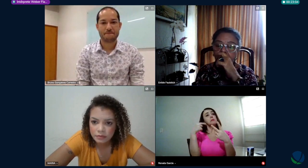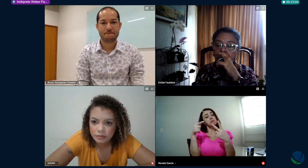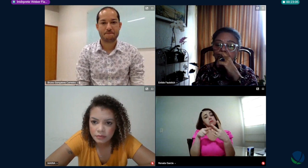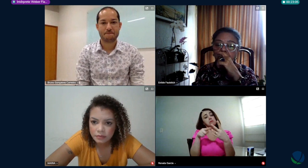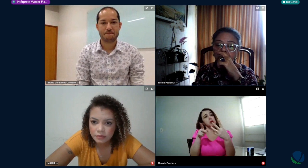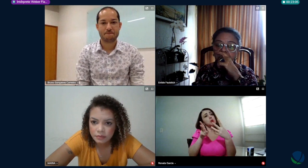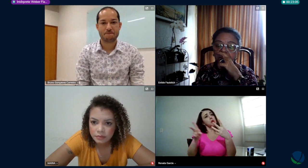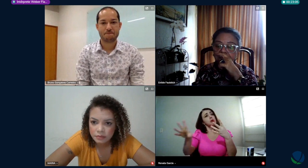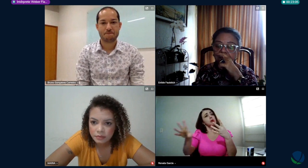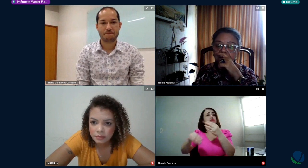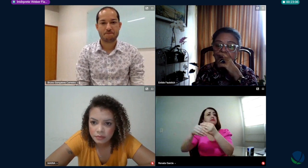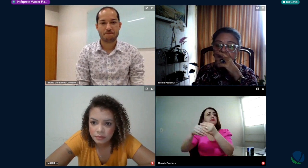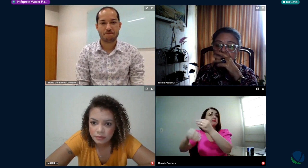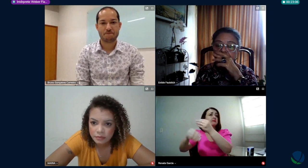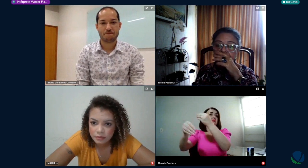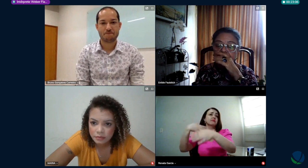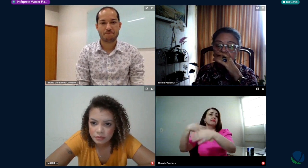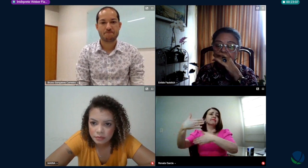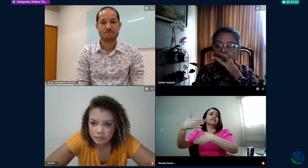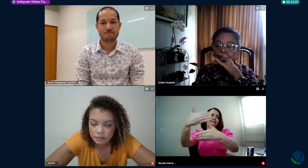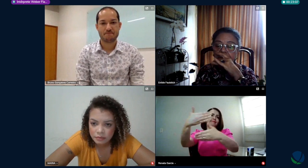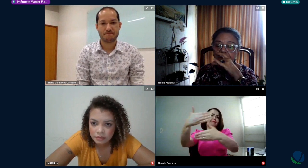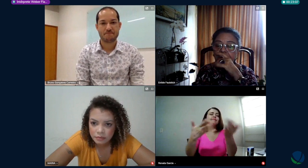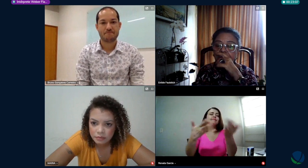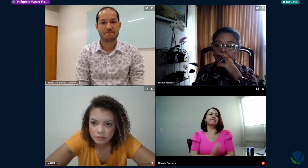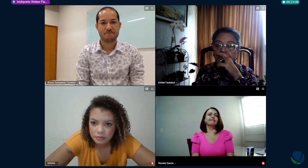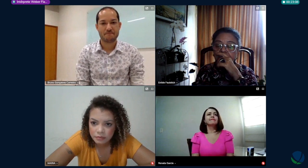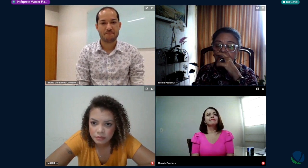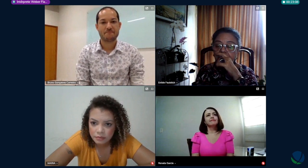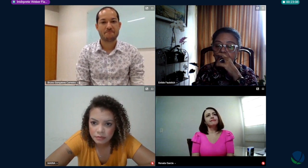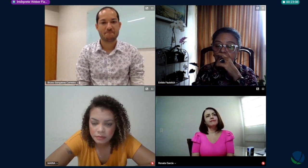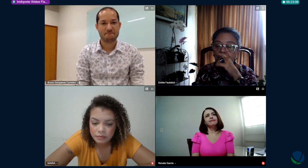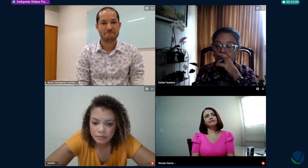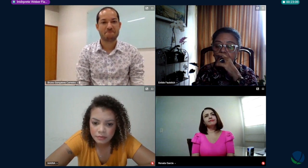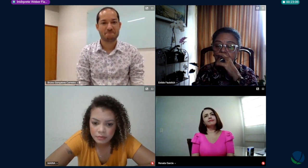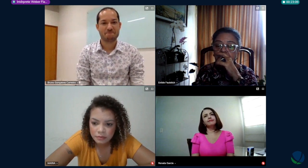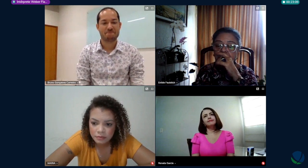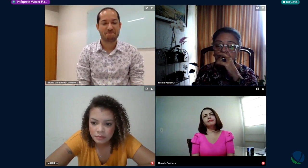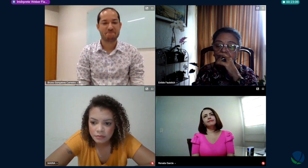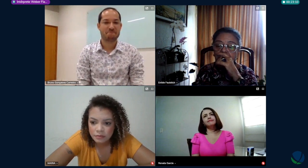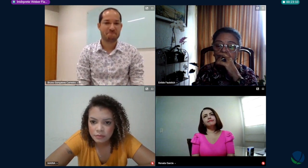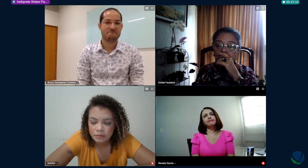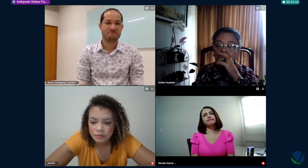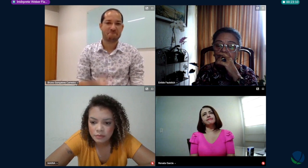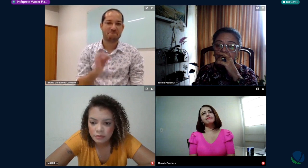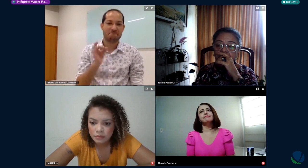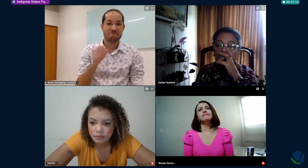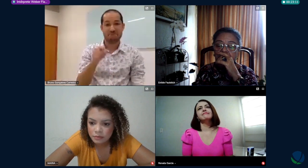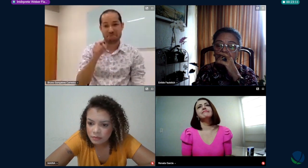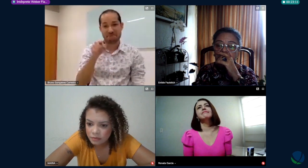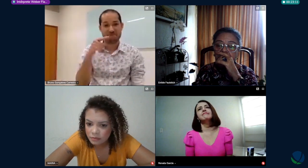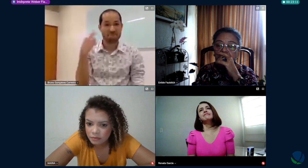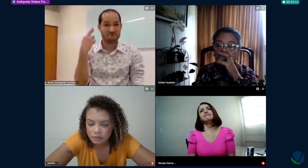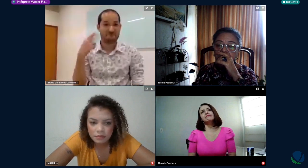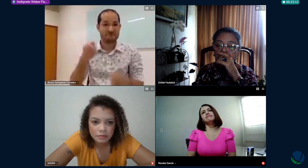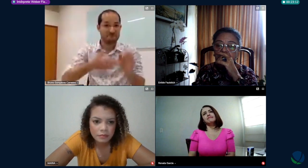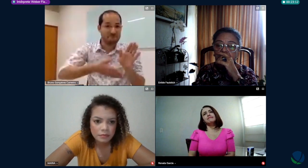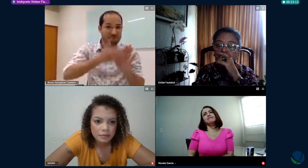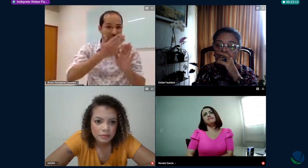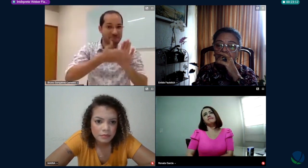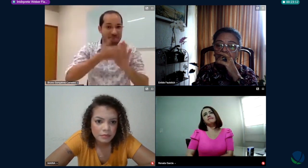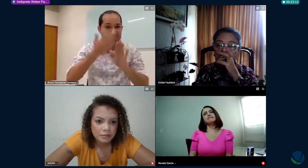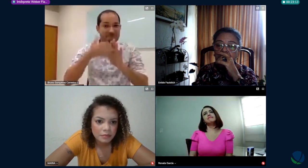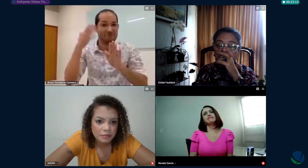porque eu percebo que quase não tem. Os que têm e são poucos, e aí a gente pode dar continuidade no